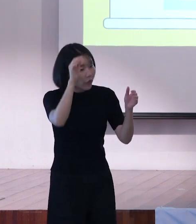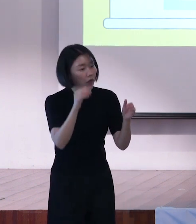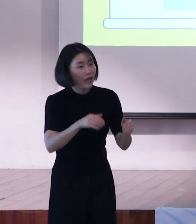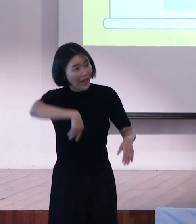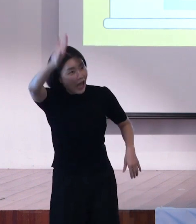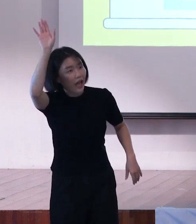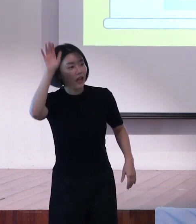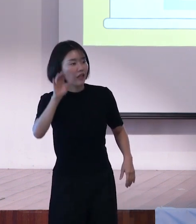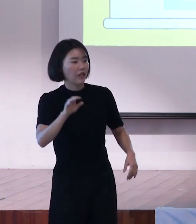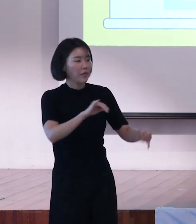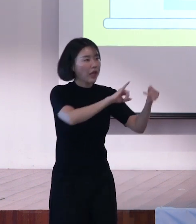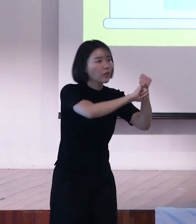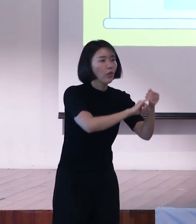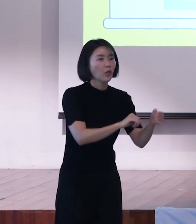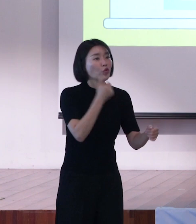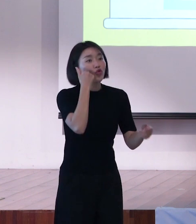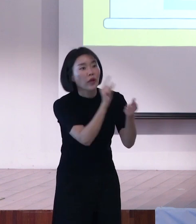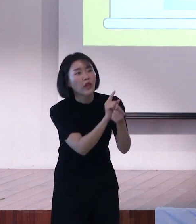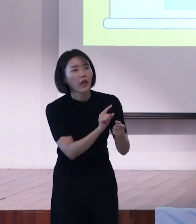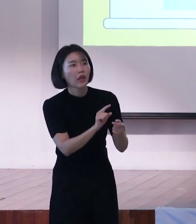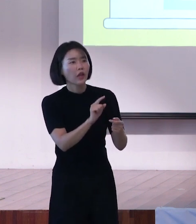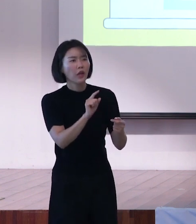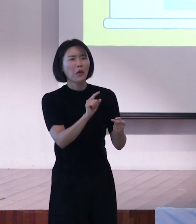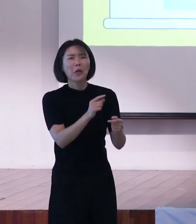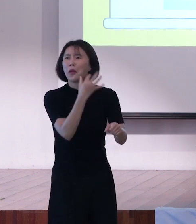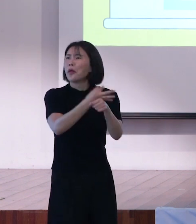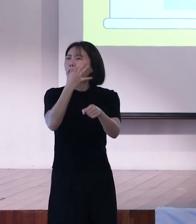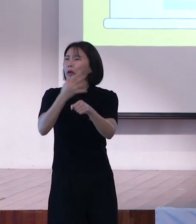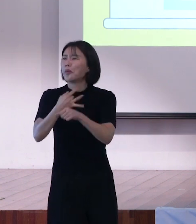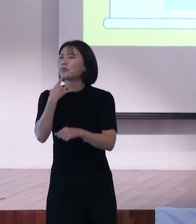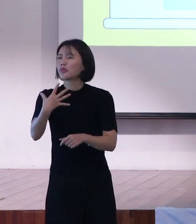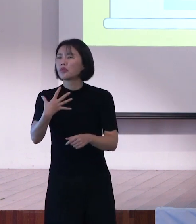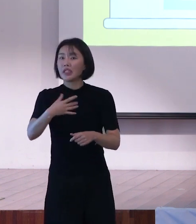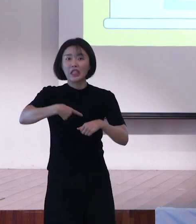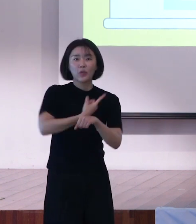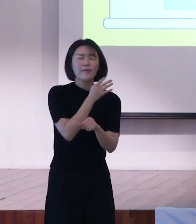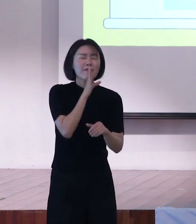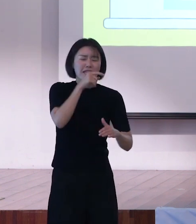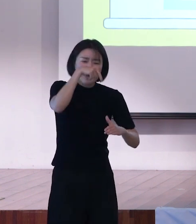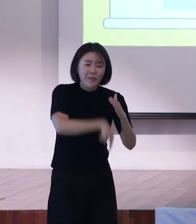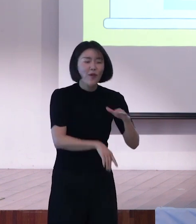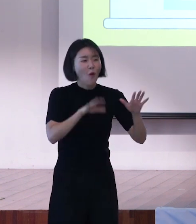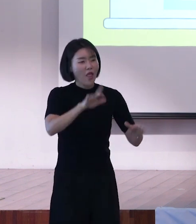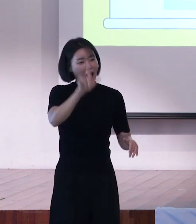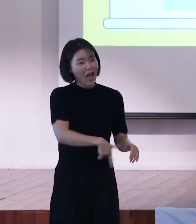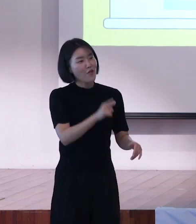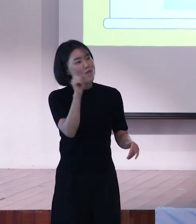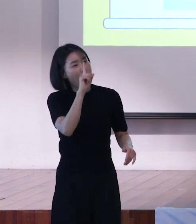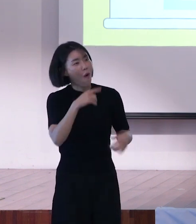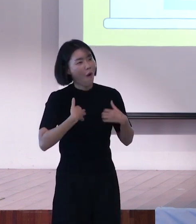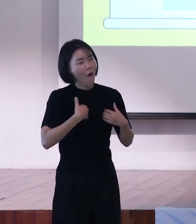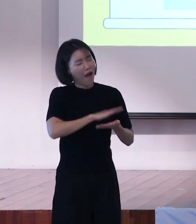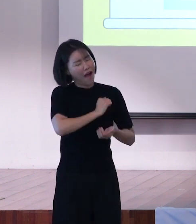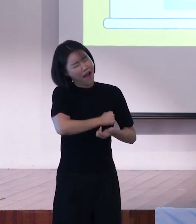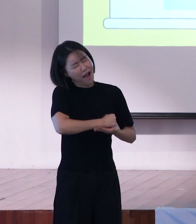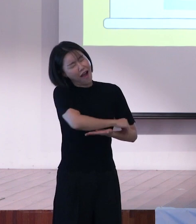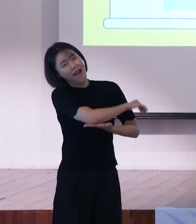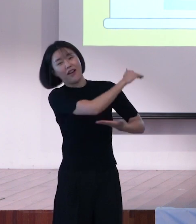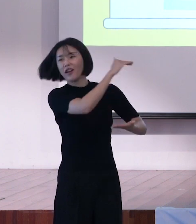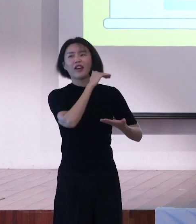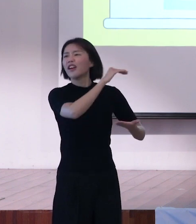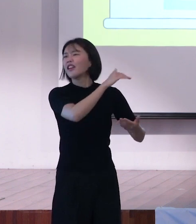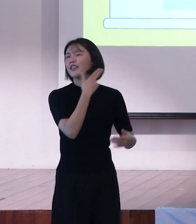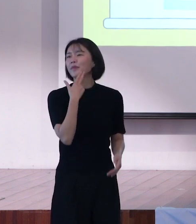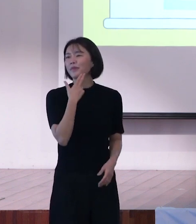먹었니? 약속 있니? 어디 가니? 이 정도 대화가 저는 이루어진다고 생각하는데 그리고 거기에서